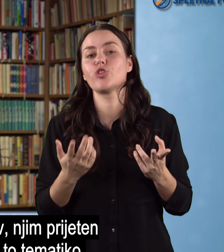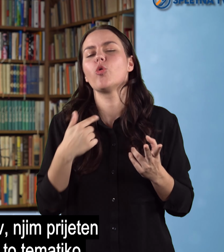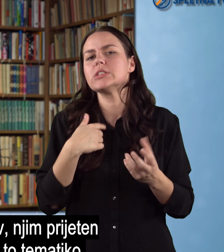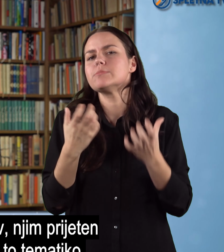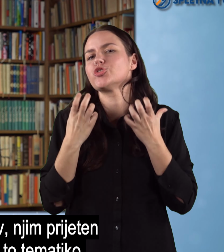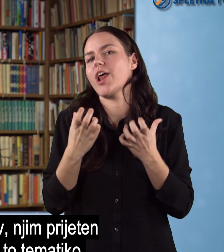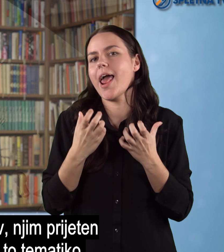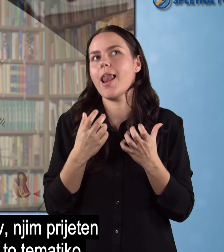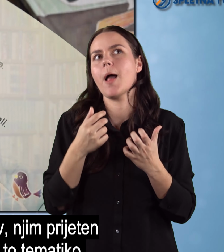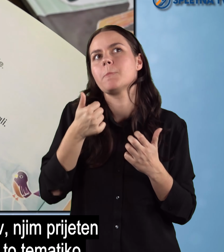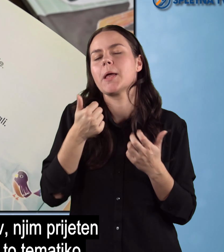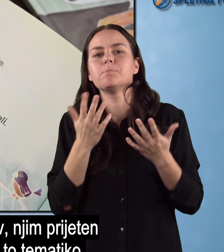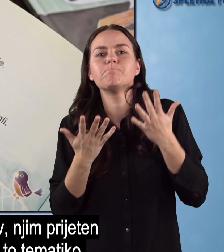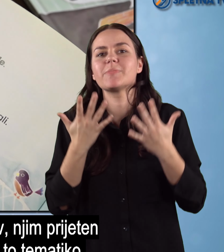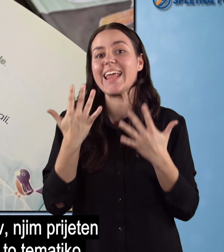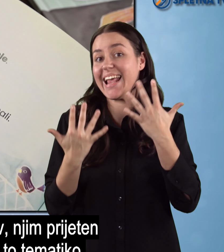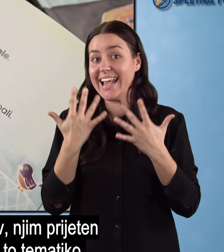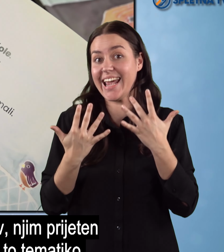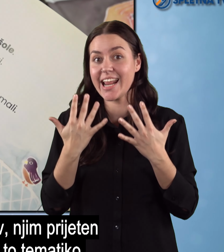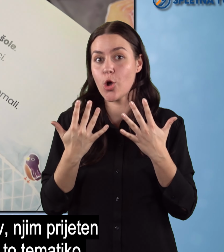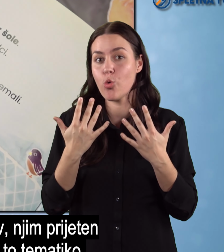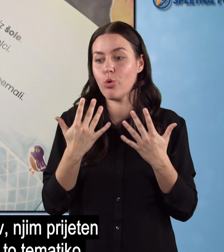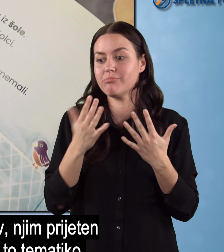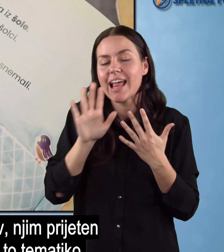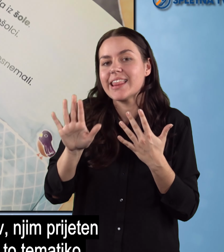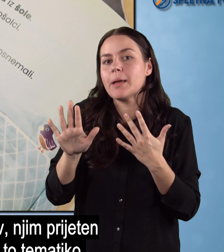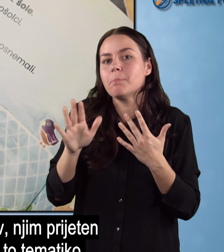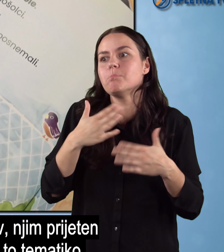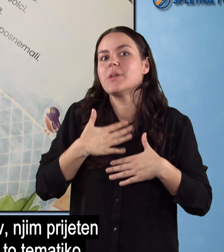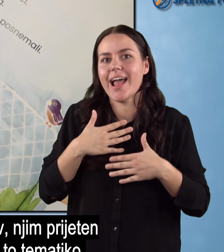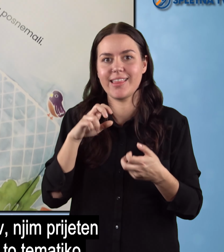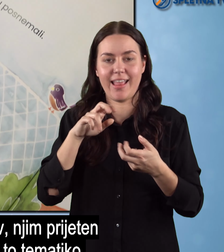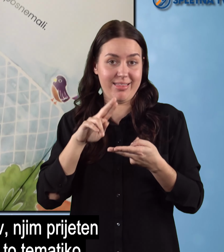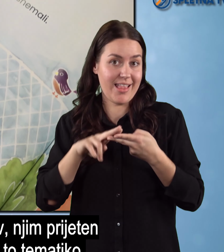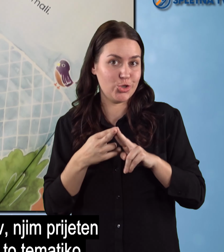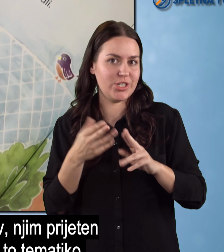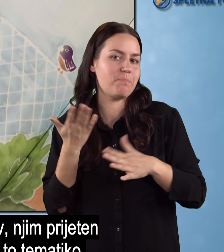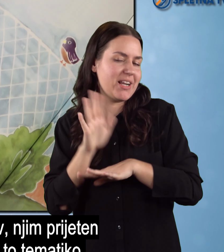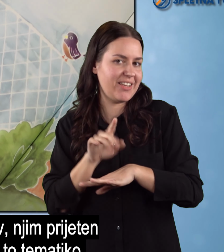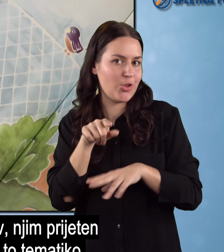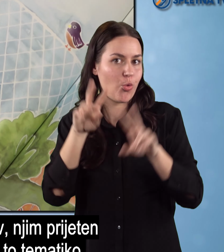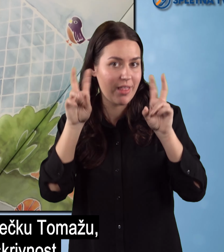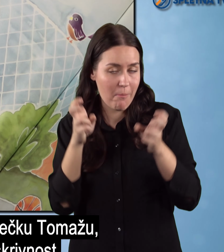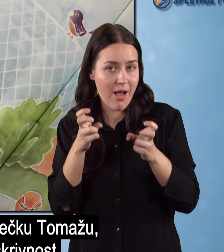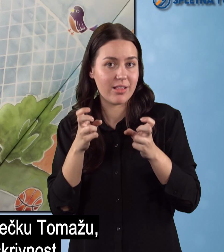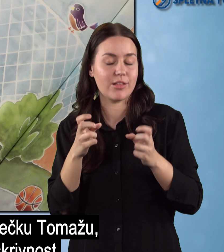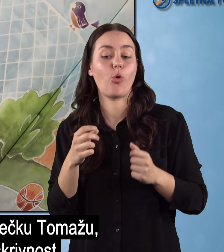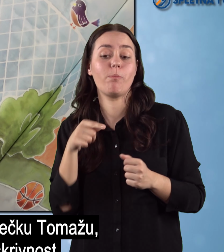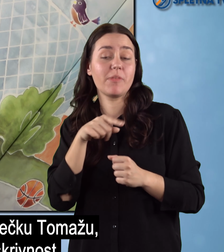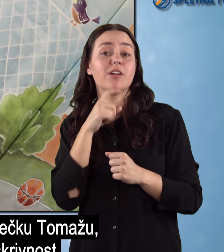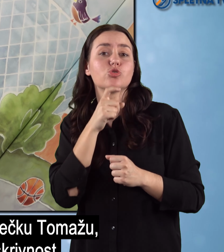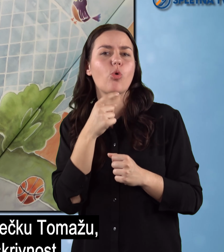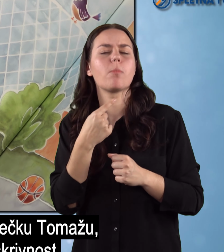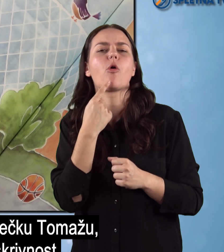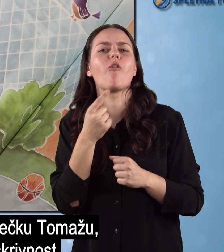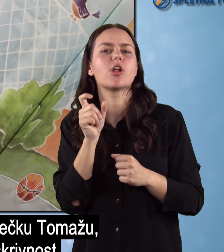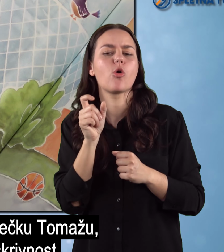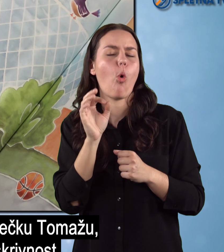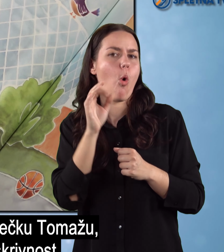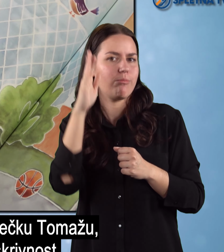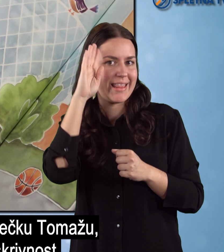na en tak igriv, njim prijeten način predstaviti to tematiko. Zgodba govori o dečku Tomažu,